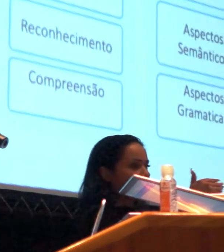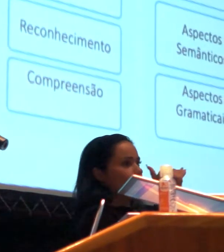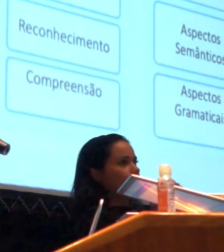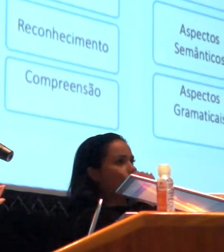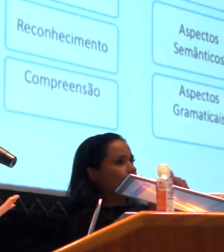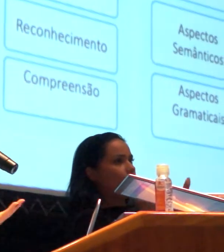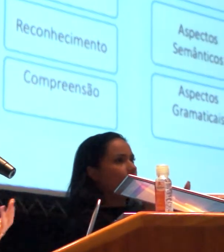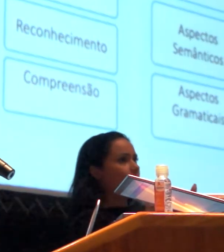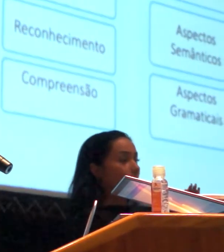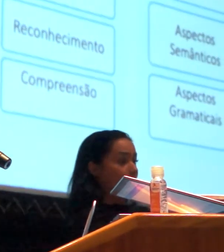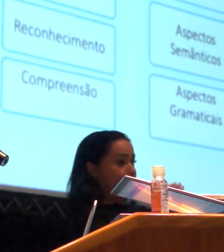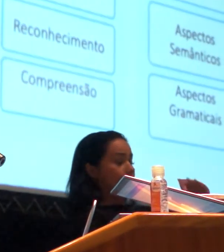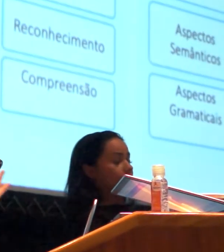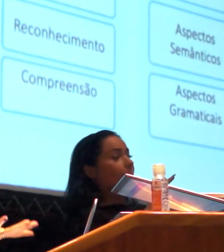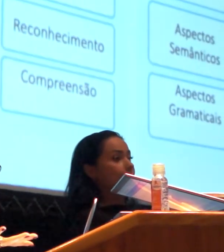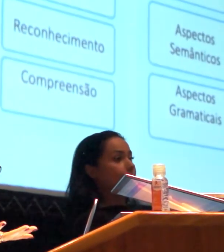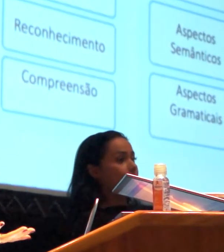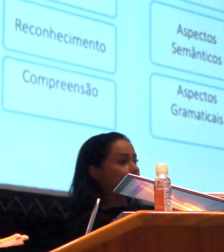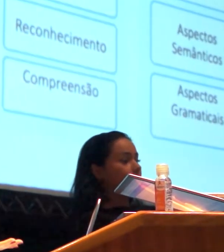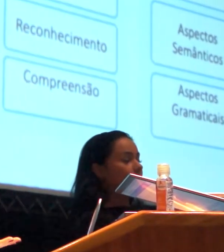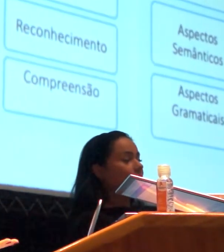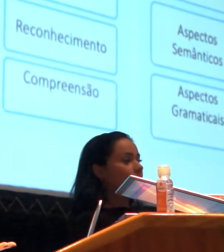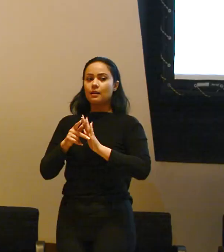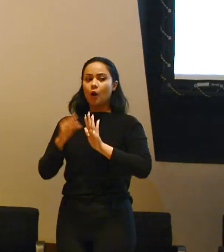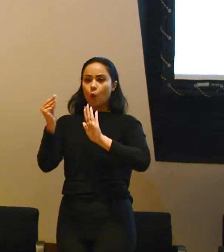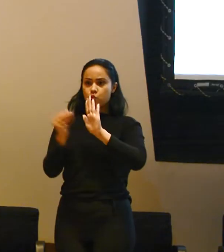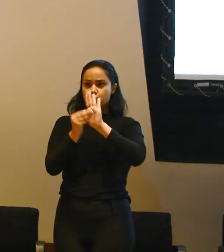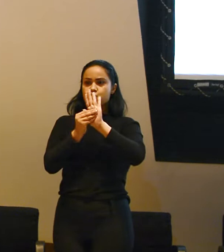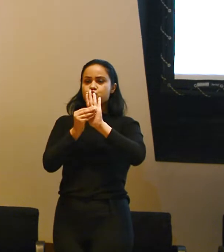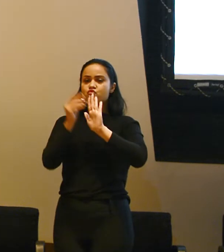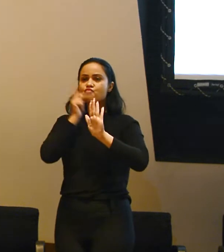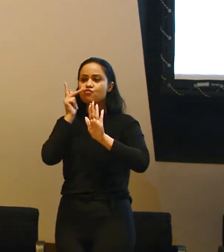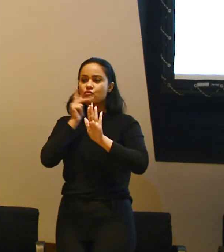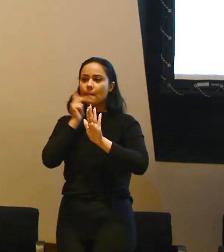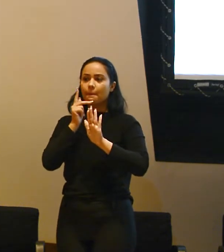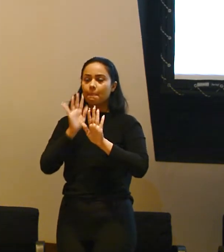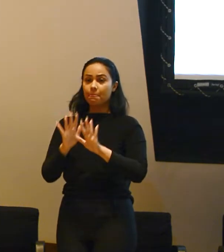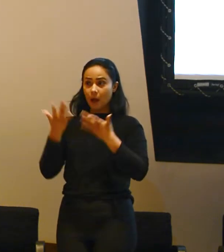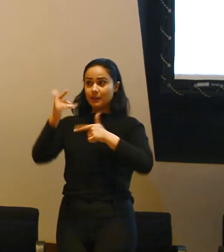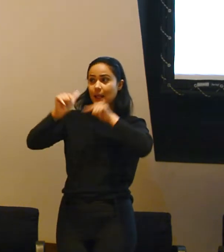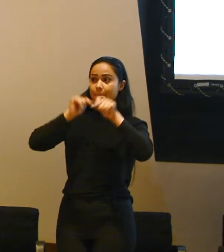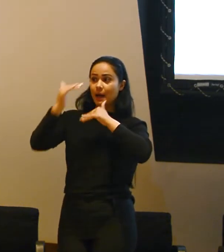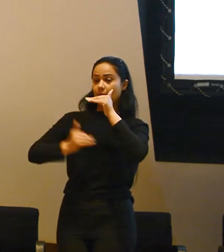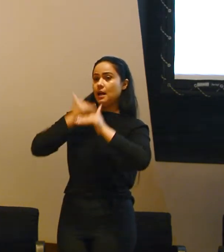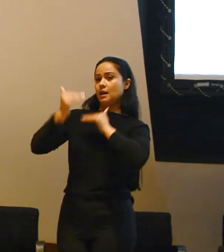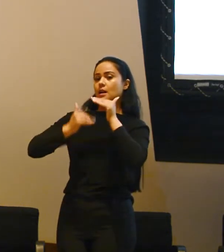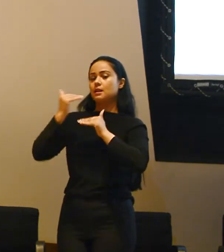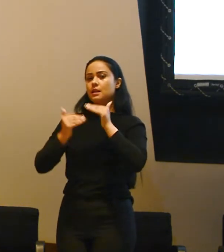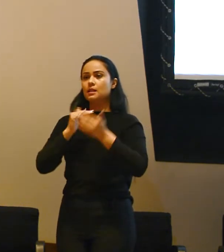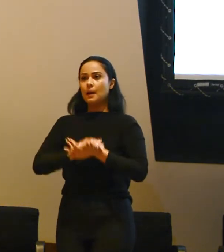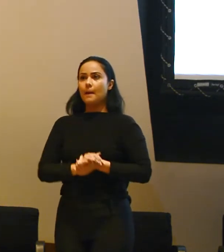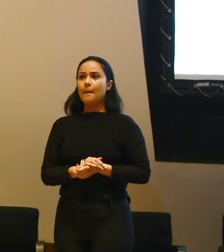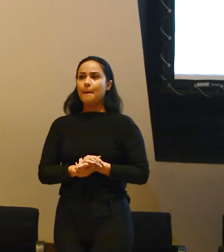das habilidades auditivas para a aquisição da linguagem oral. Então, nós vamos trabalhar o desenvolvimento dessas